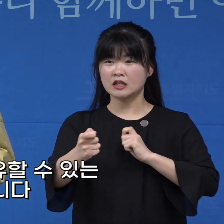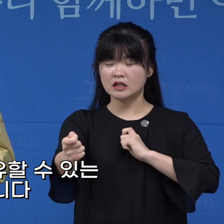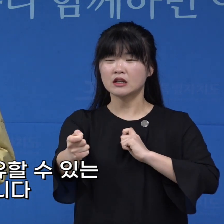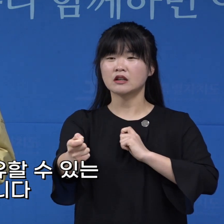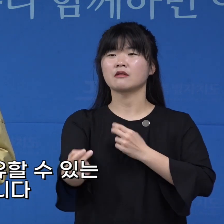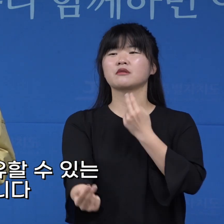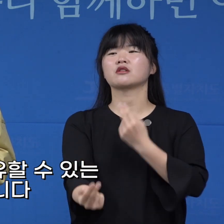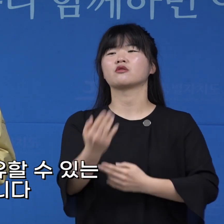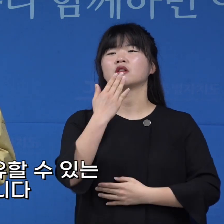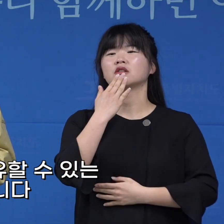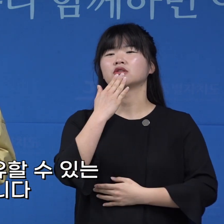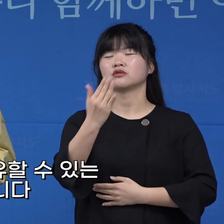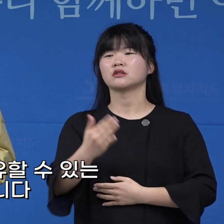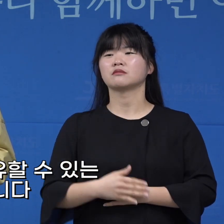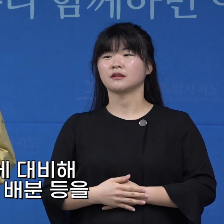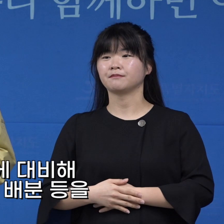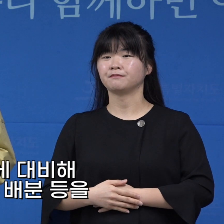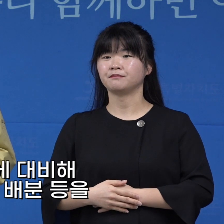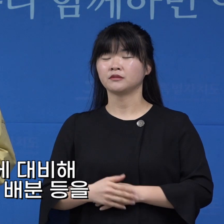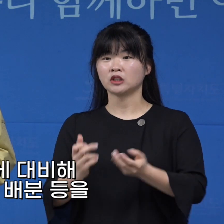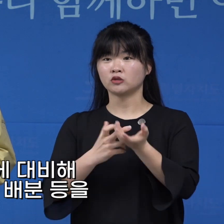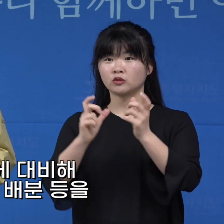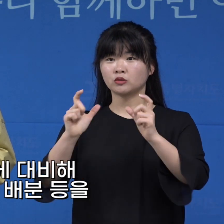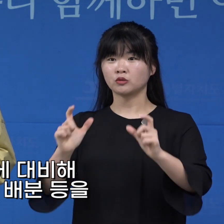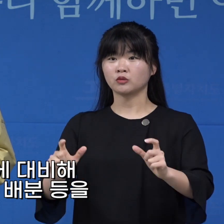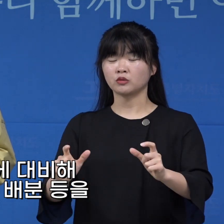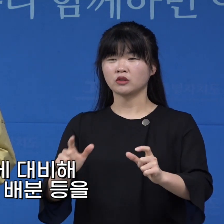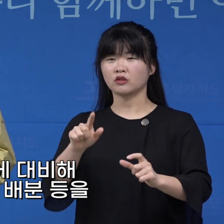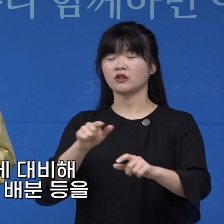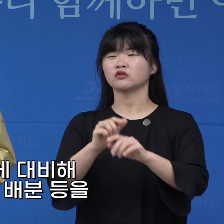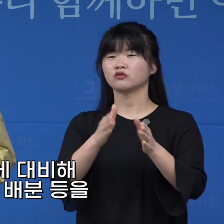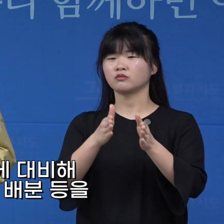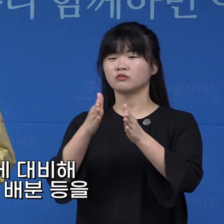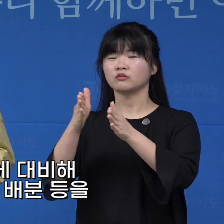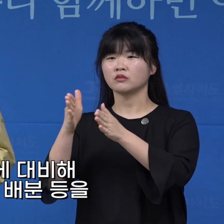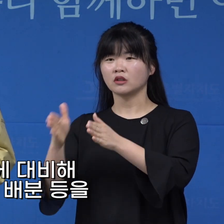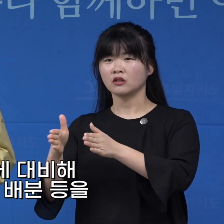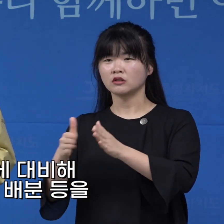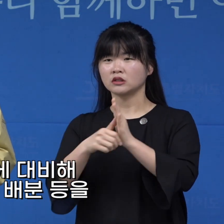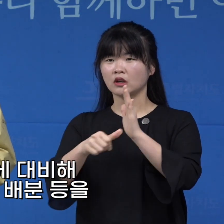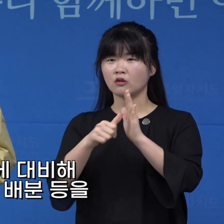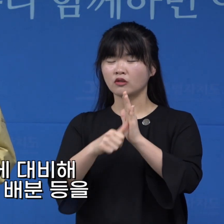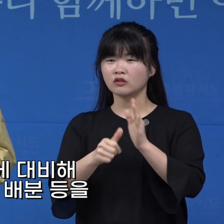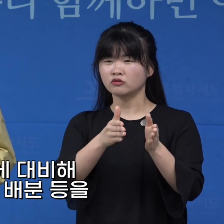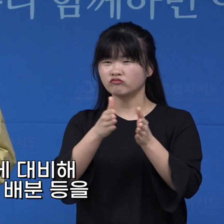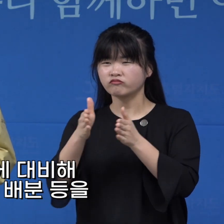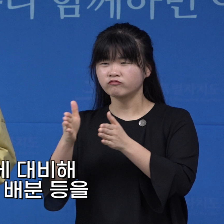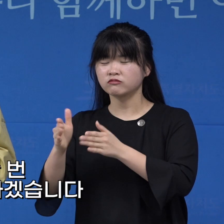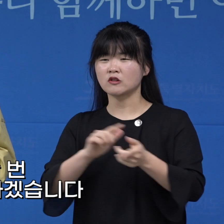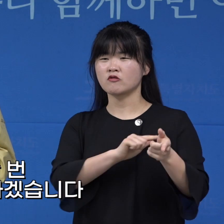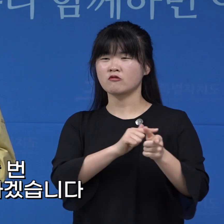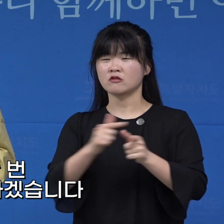수 있는 상황이라고 보겠습니다. 제주도는 이에 대비해서 자원의 비축과 배분